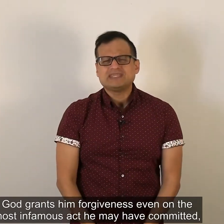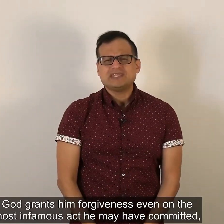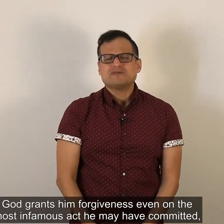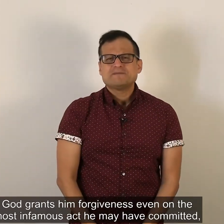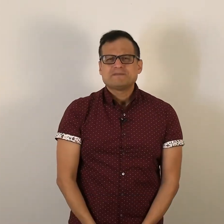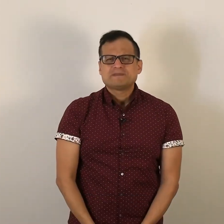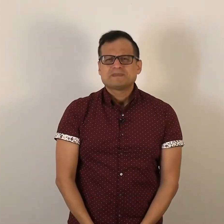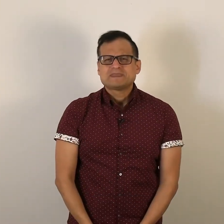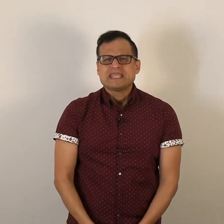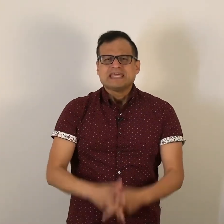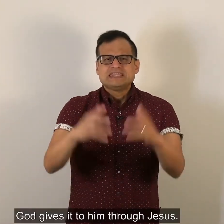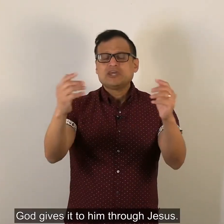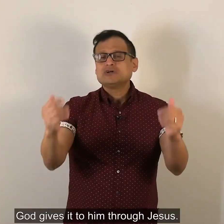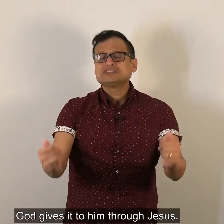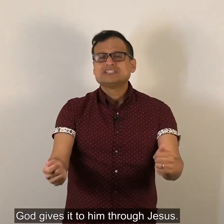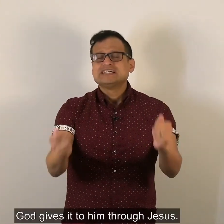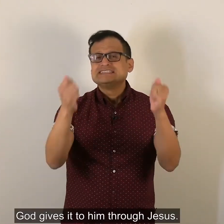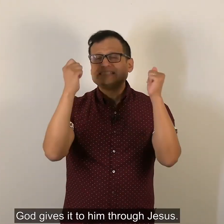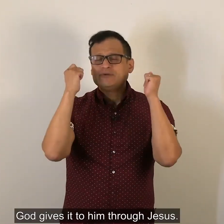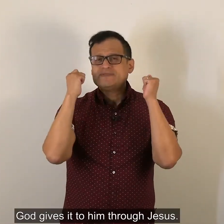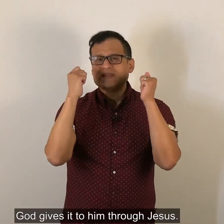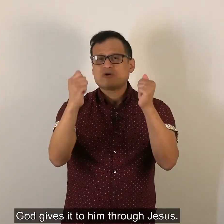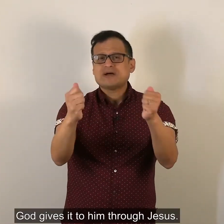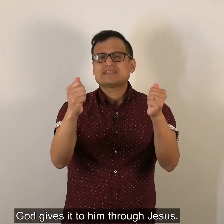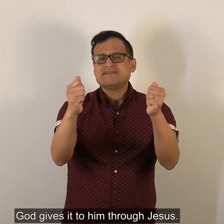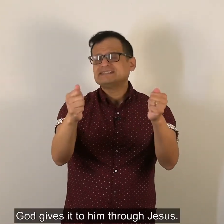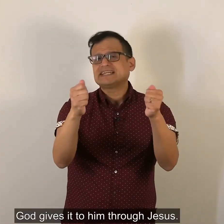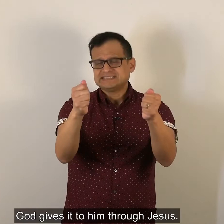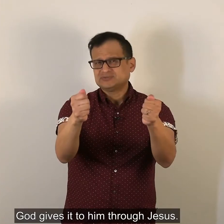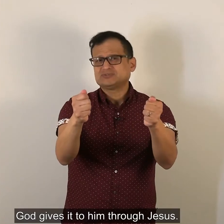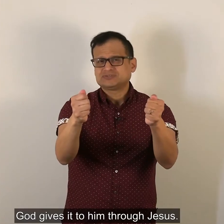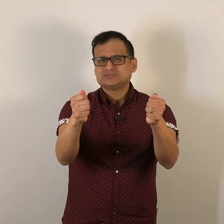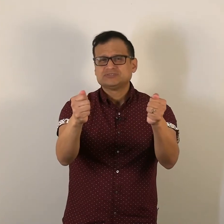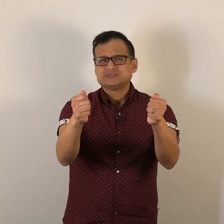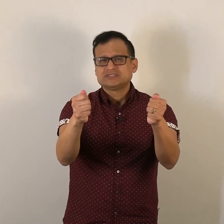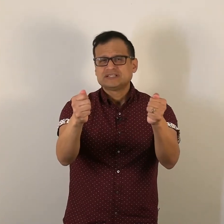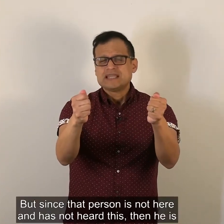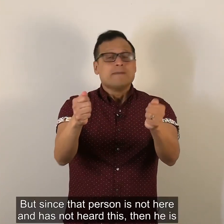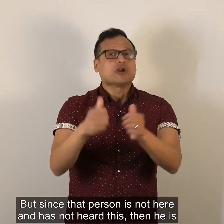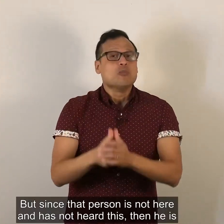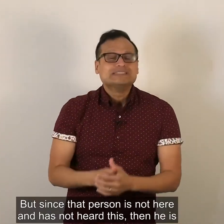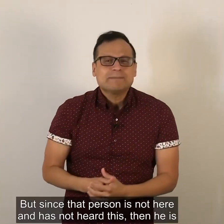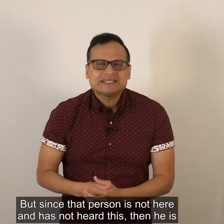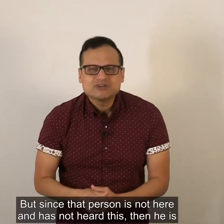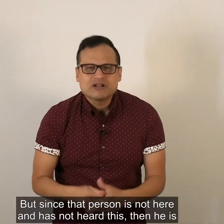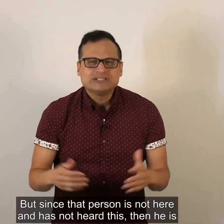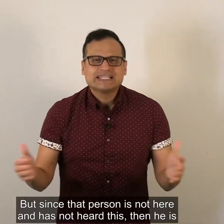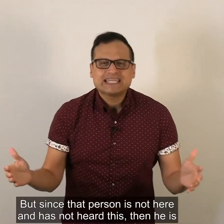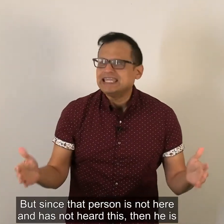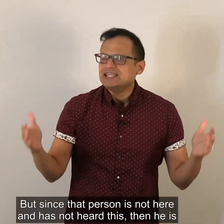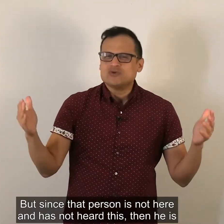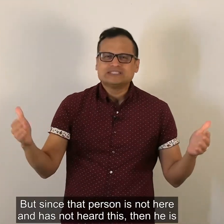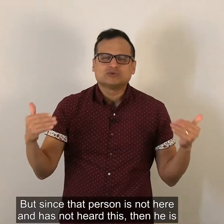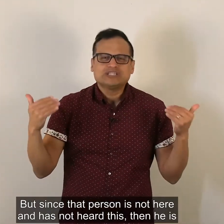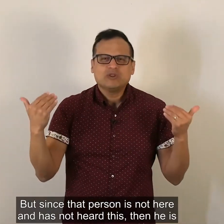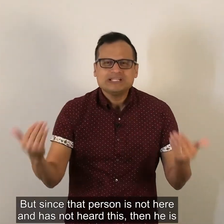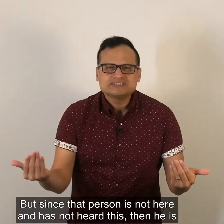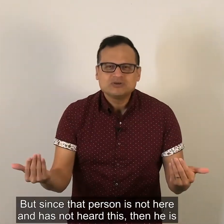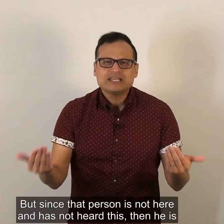cometido. Dios se lo entregó a través de Jesús. Pero como esa persona no está aquí y no ha escuchado esto,